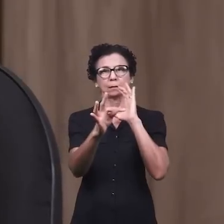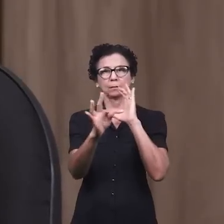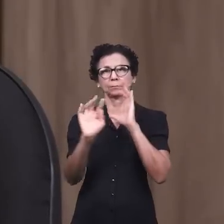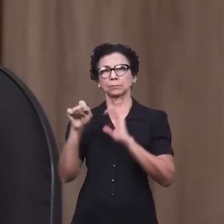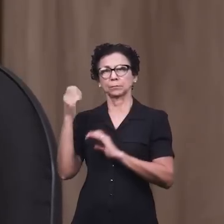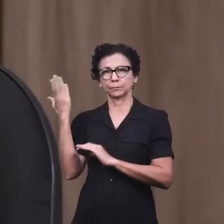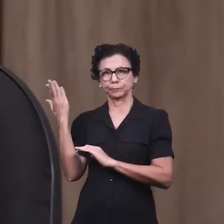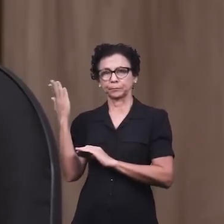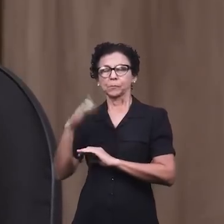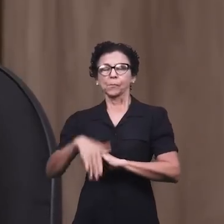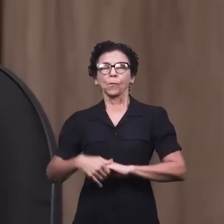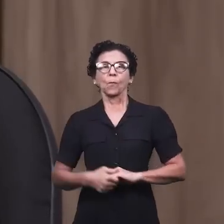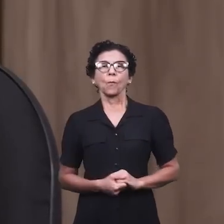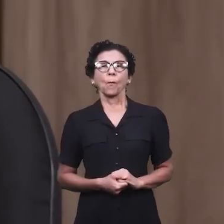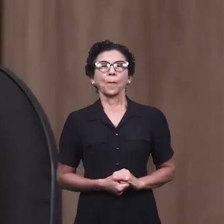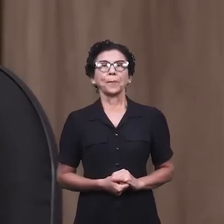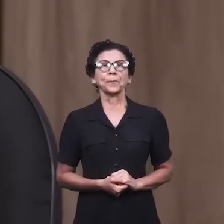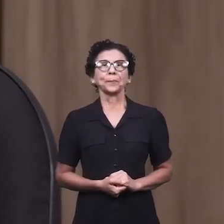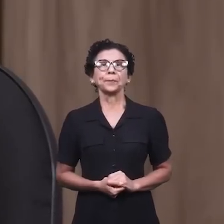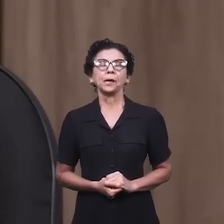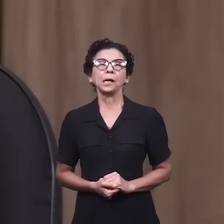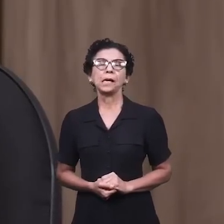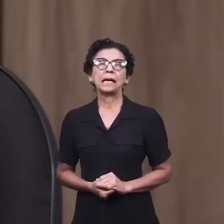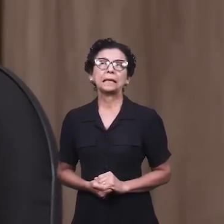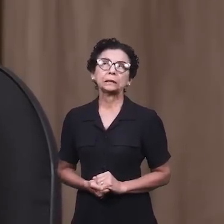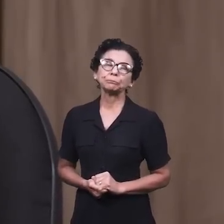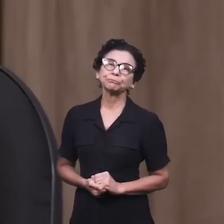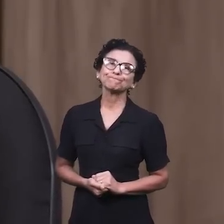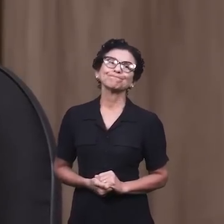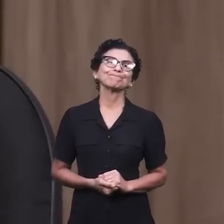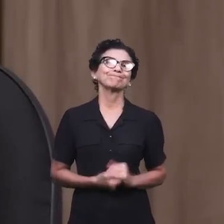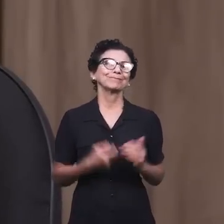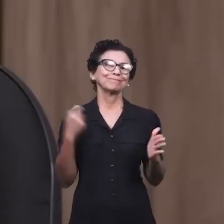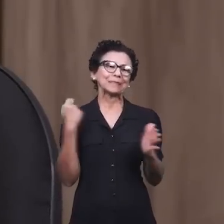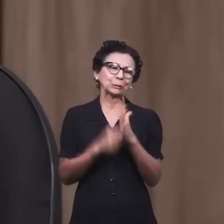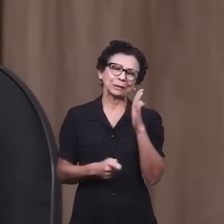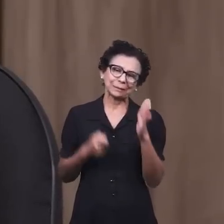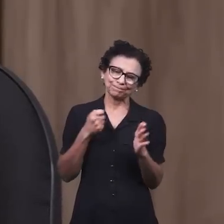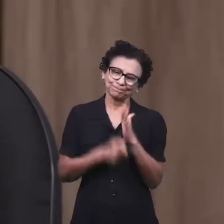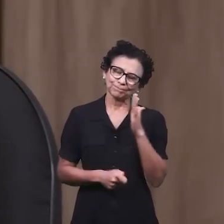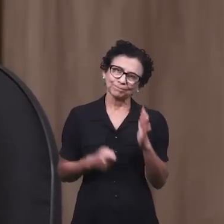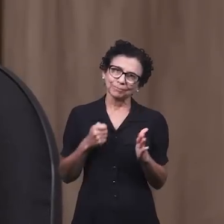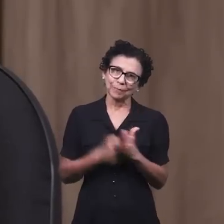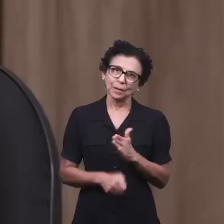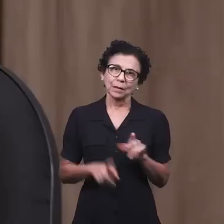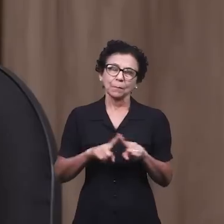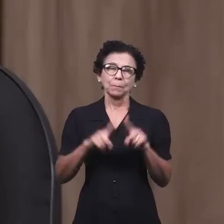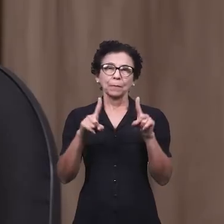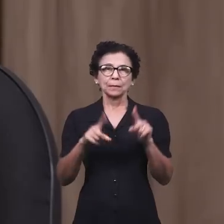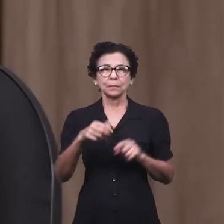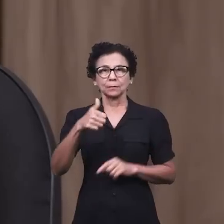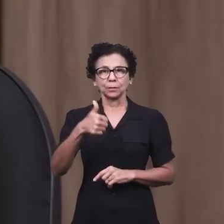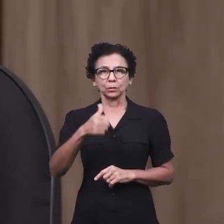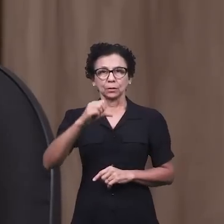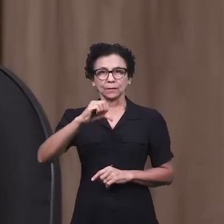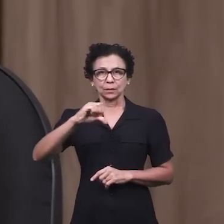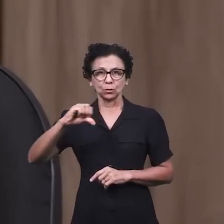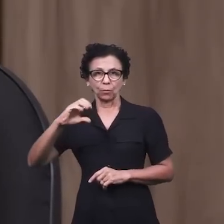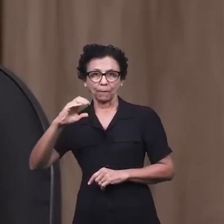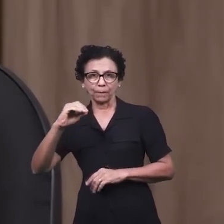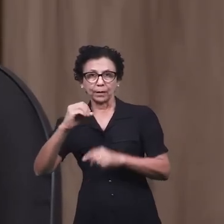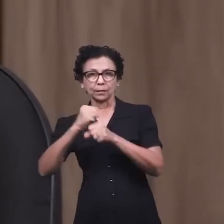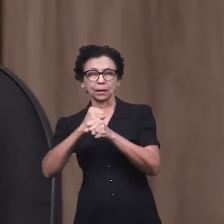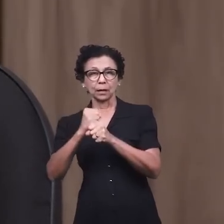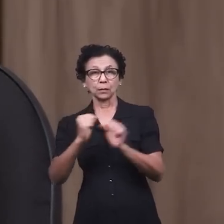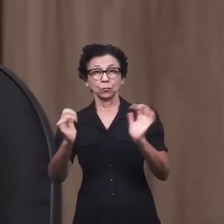aqui. Então, se iniciou ali uma batalha. Mas na década de 90 mesmo, um grupo